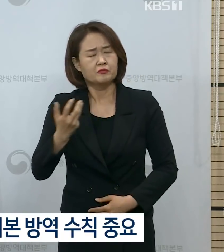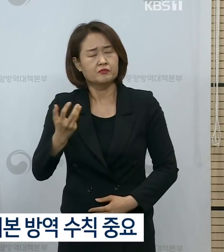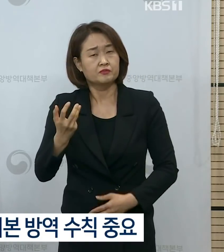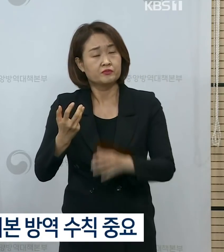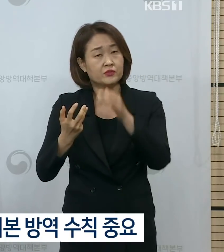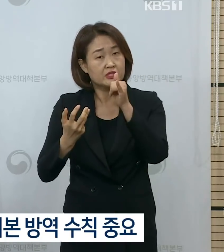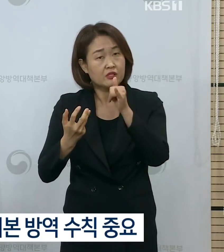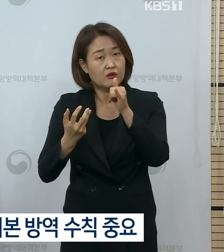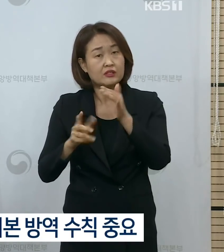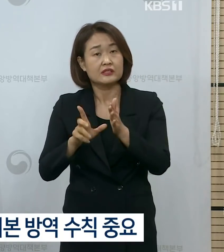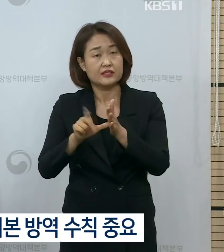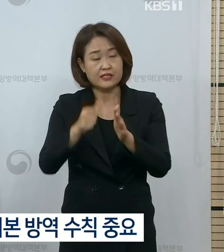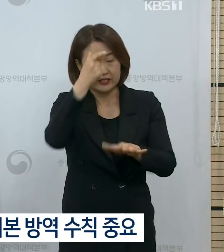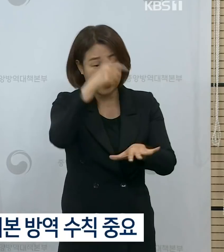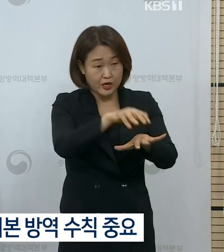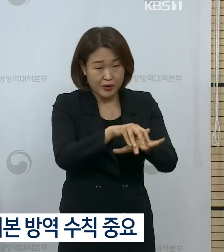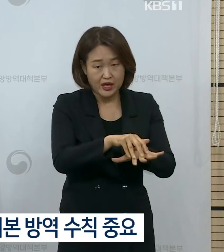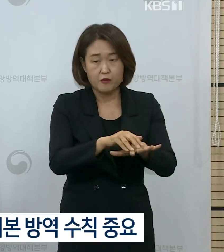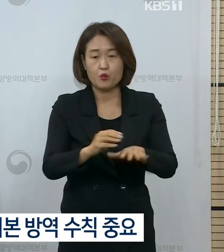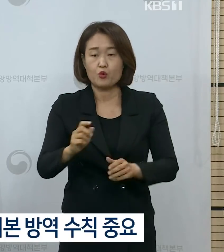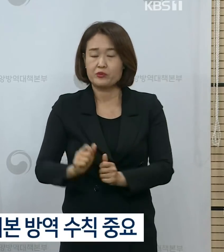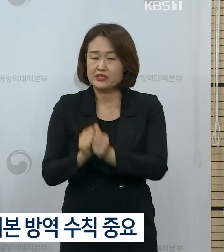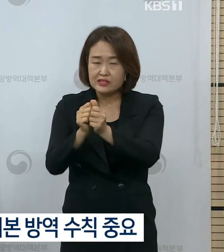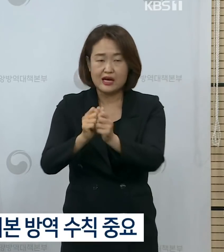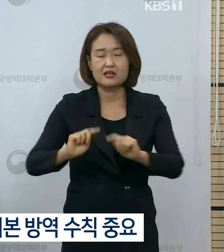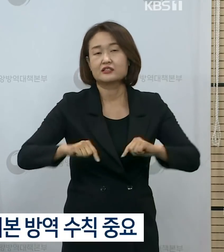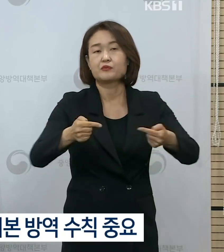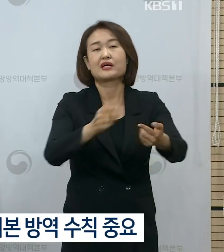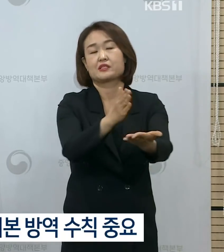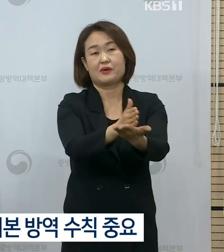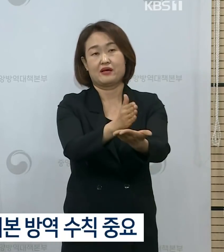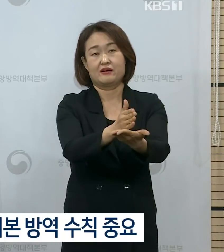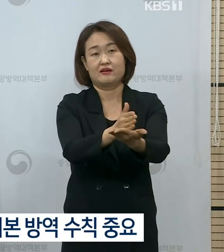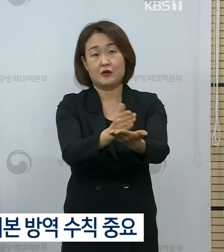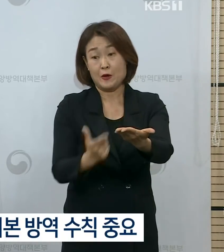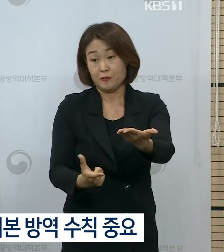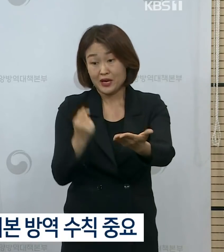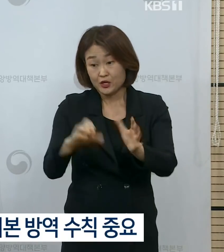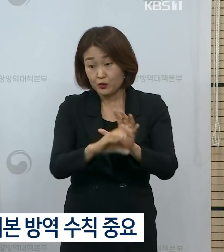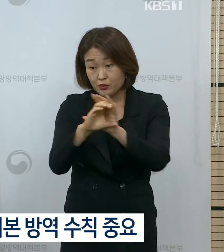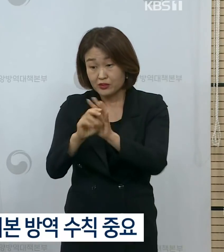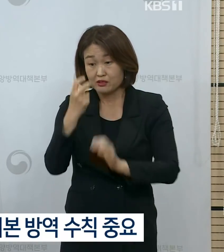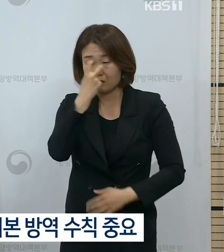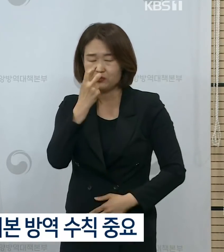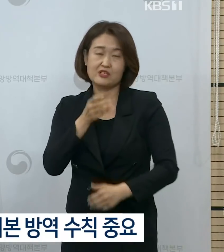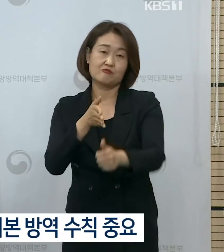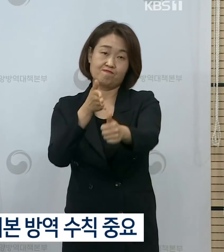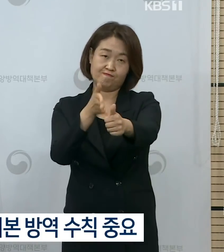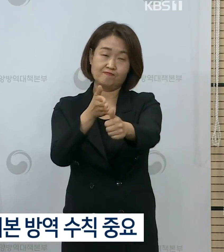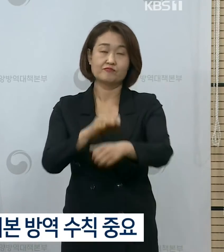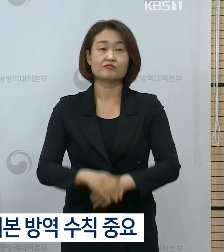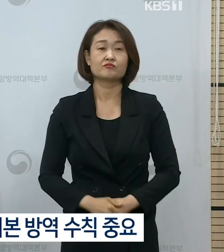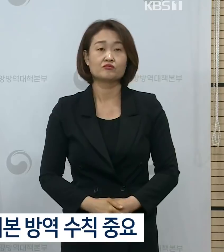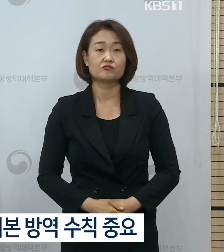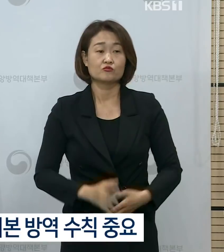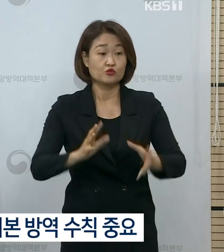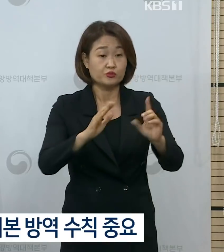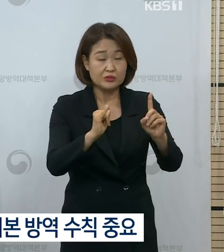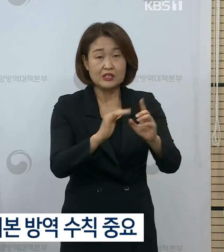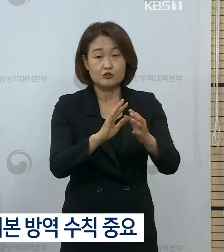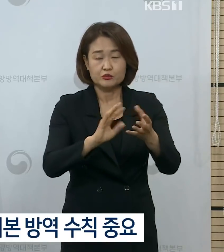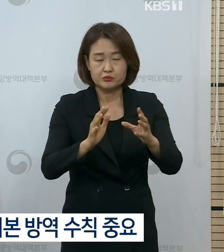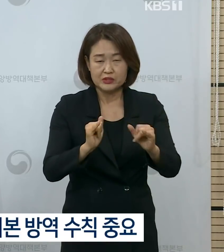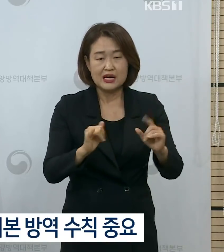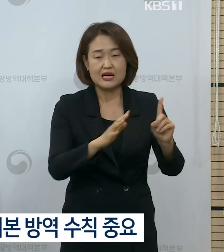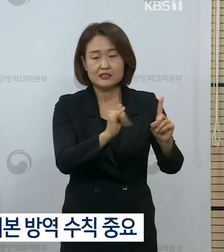경우에는 예배 모임 등에 참석하지 말고 즉시 검사를 받아주실 것을 요청을 드립니다. 국민 한 분 한 분의